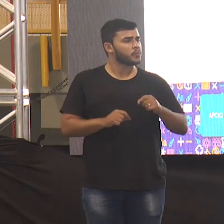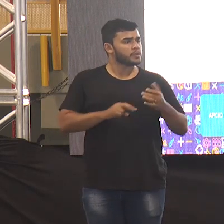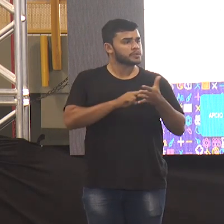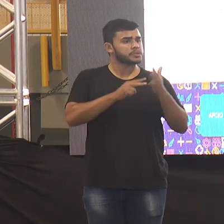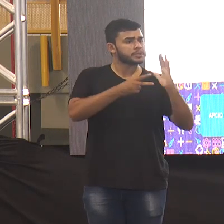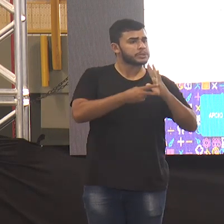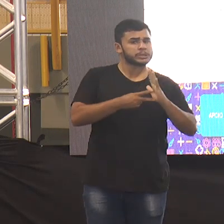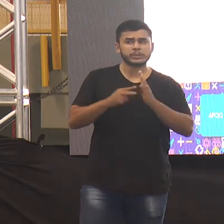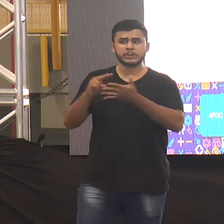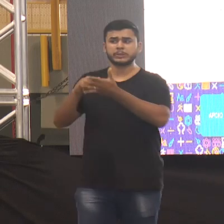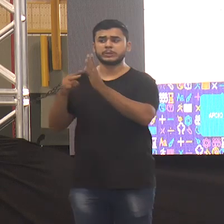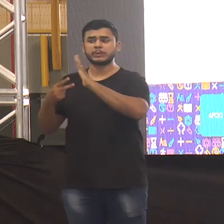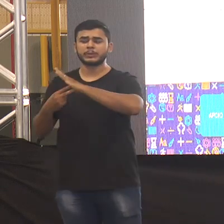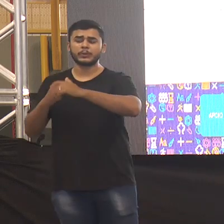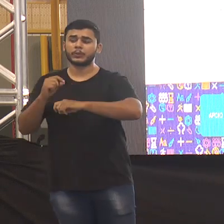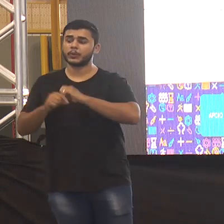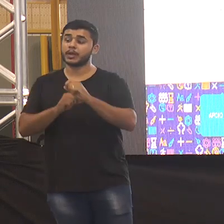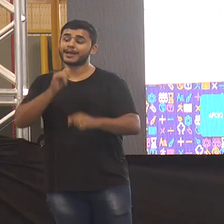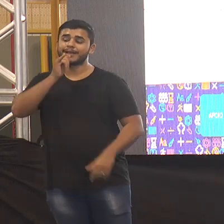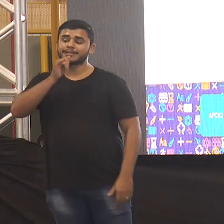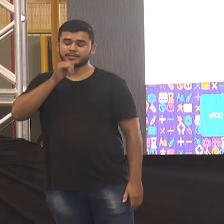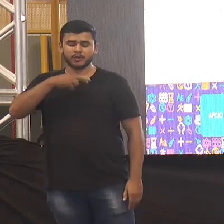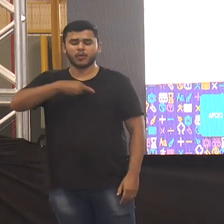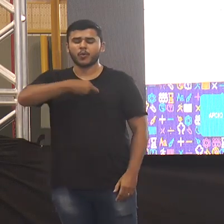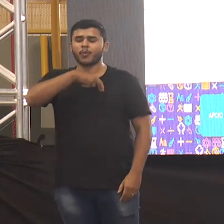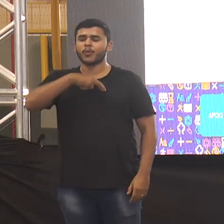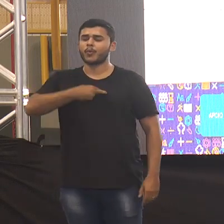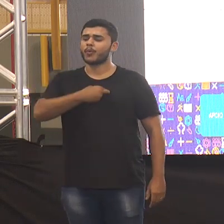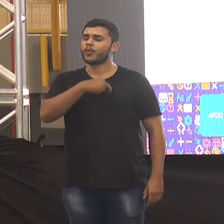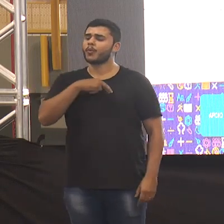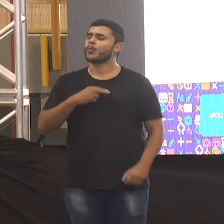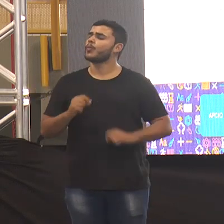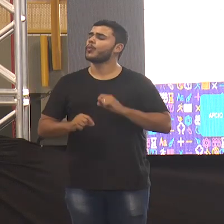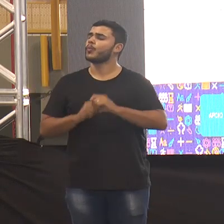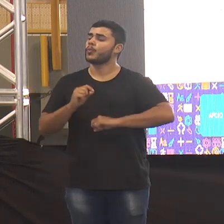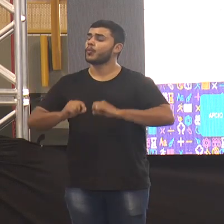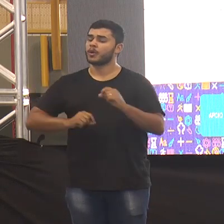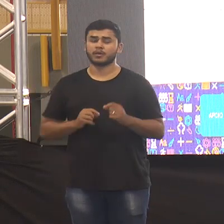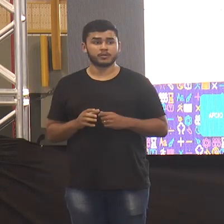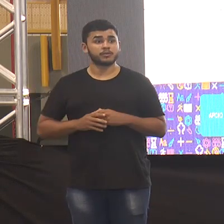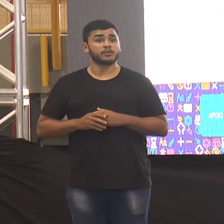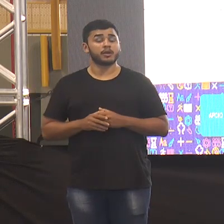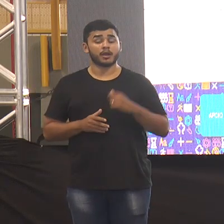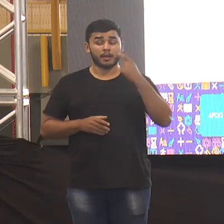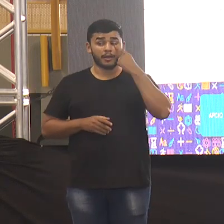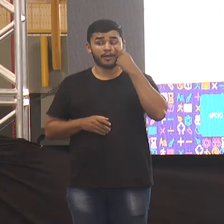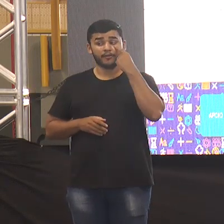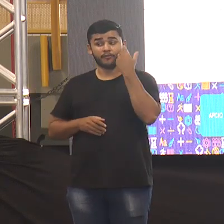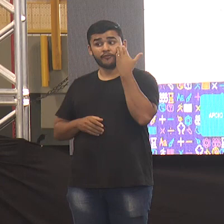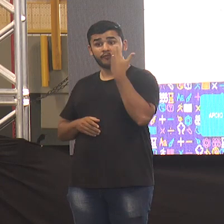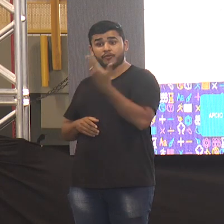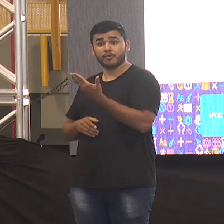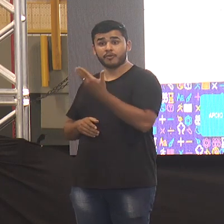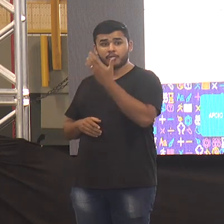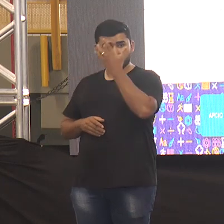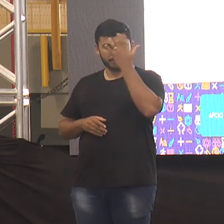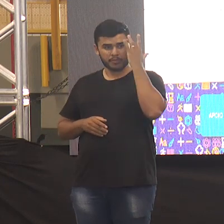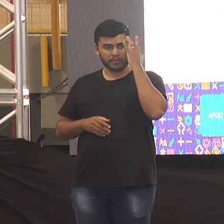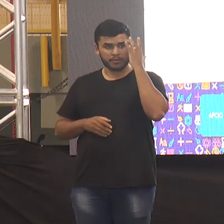quando você se diz romântico, ou diz que alguém é romântico, você está enxergando aí um combo